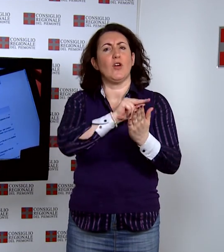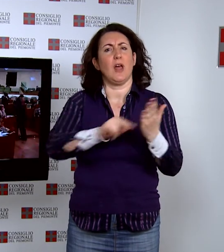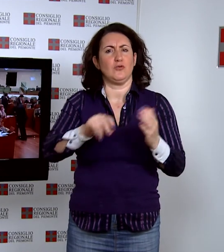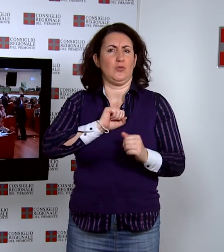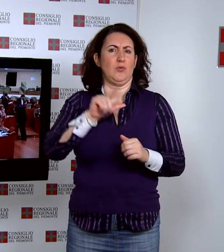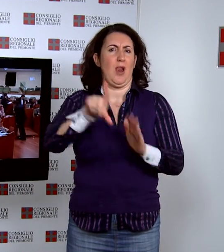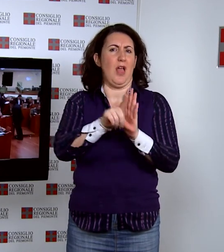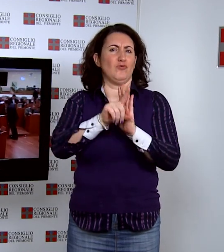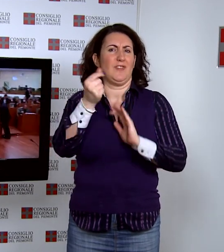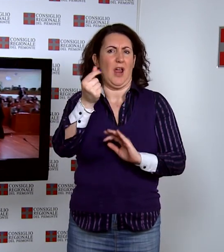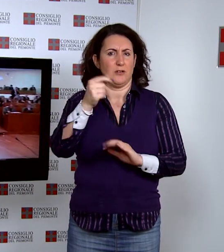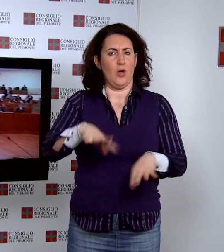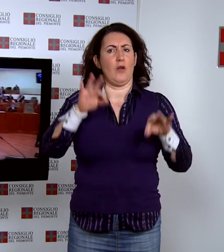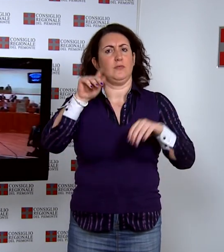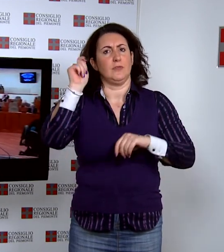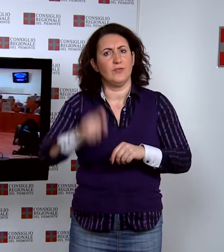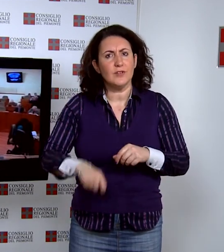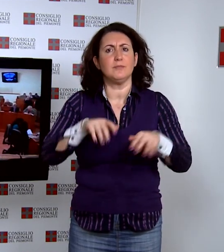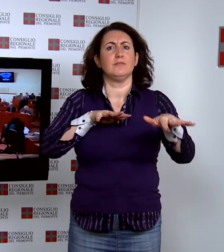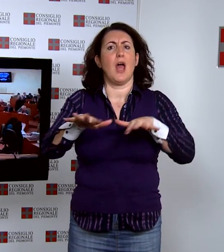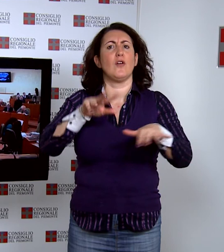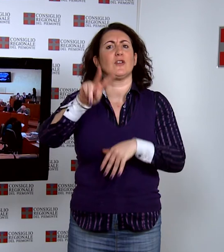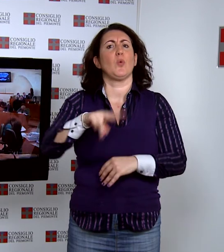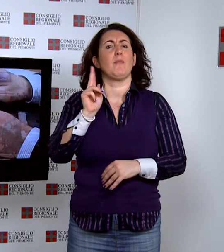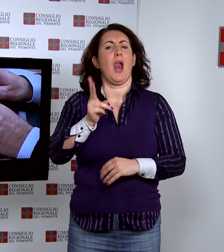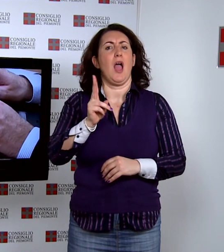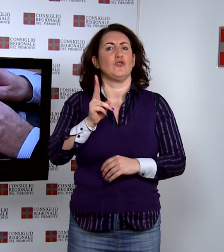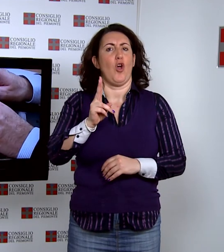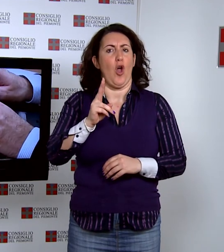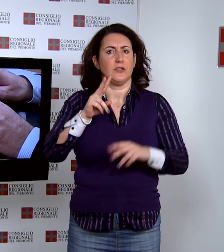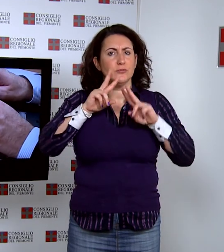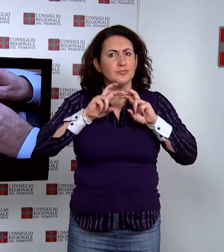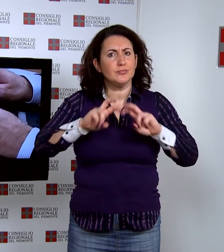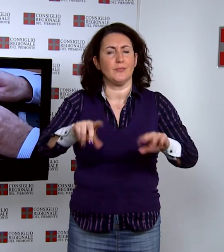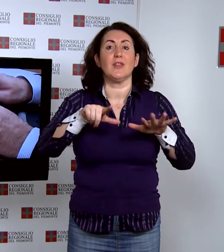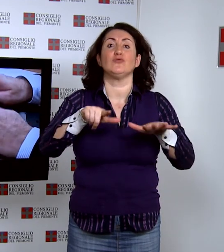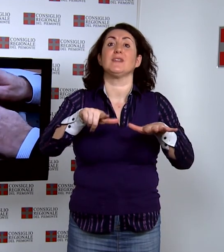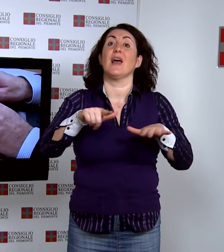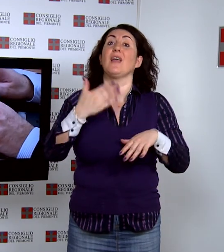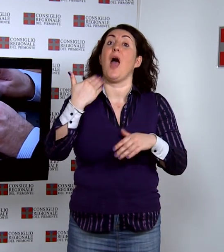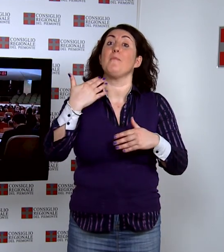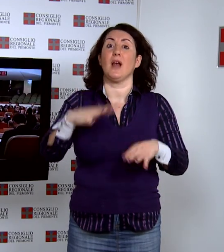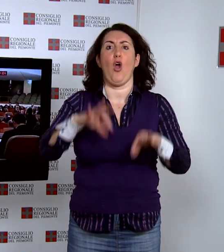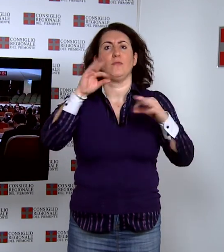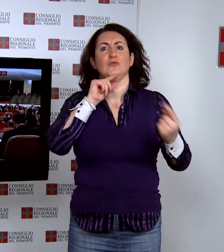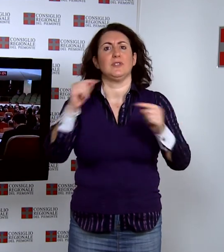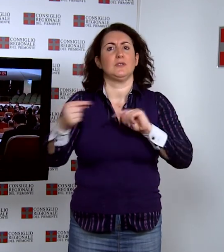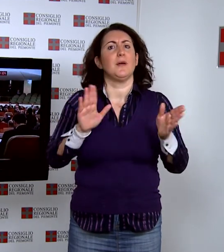via all'esame della manovra 2012. Nella seduta del 17 aprile è iniziata la discussione del pacchetto finanziario della